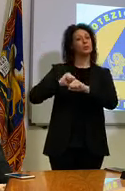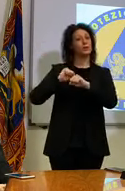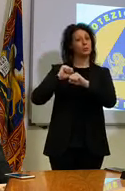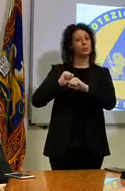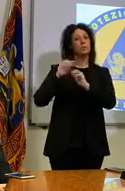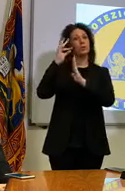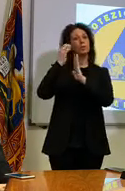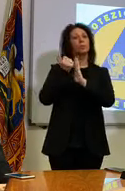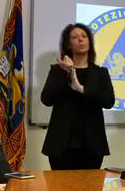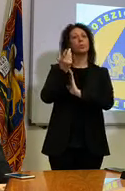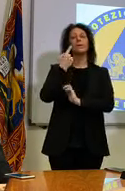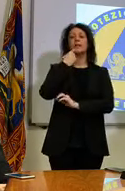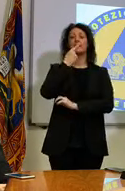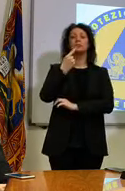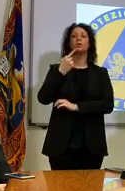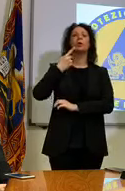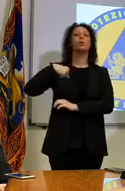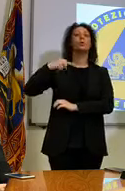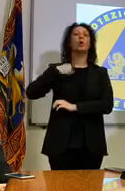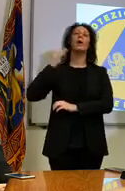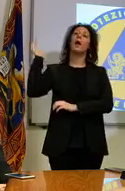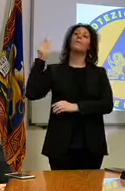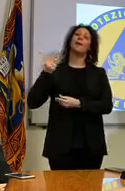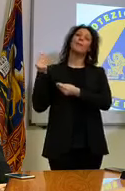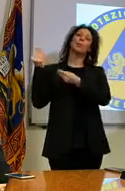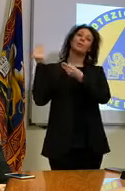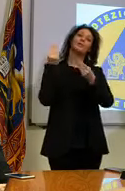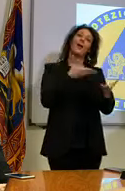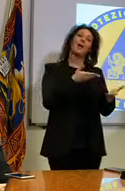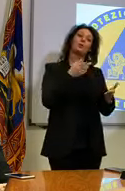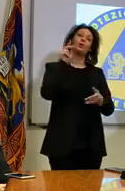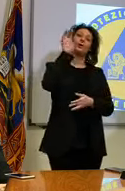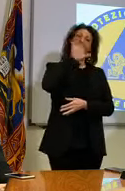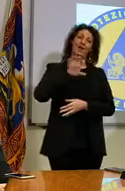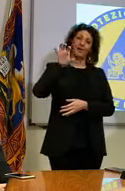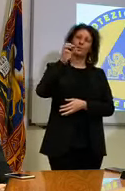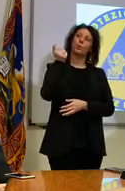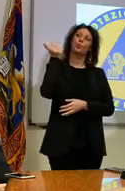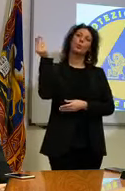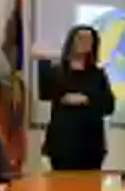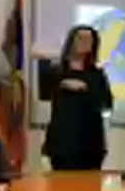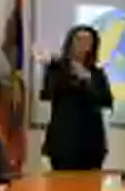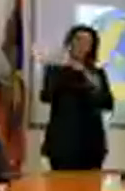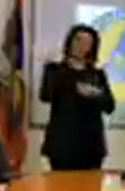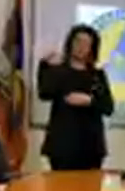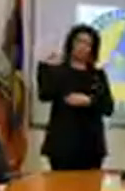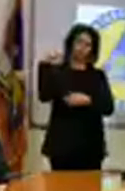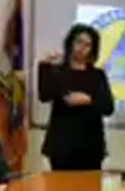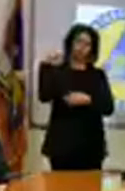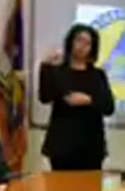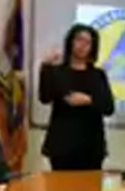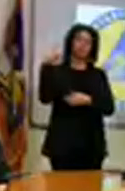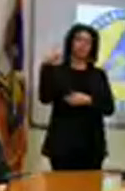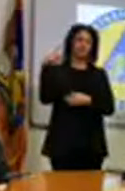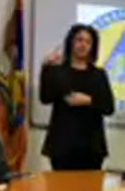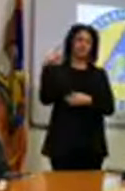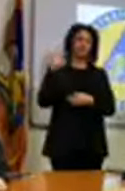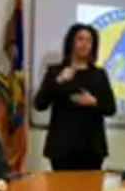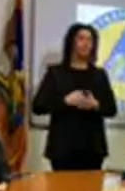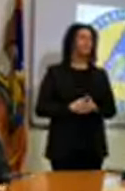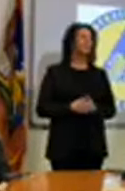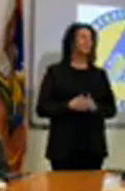Salute afferma di aver inviato alla Regione Veneto. No, voi sapete che dall'inizio dell'emergenza poco dopo è stato nominato